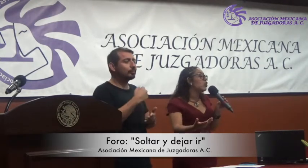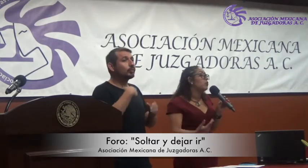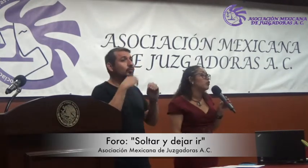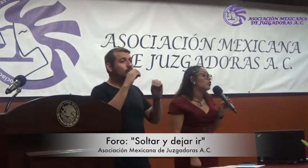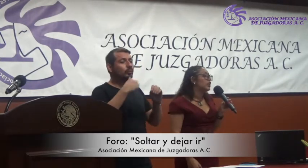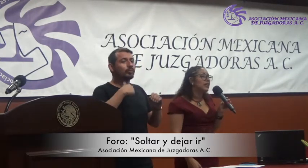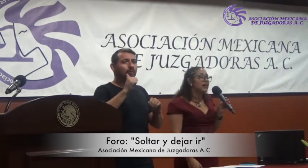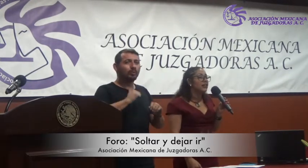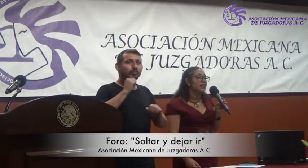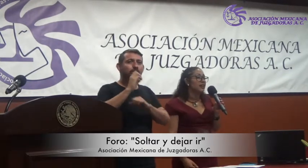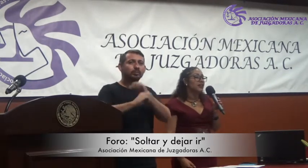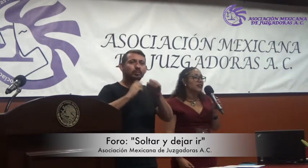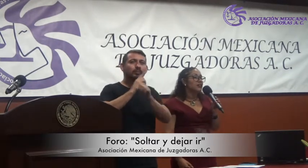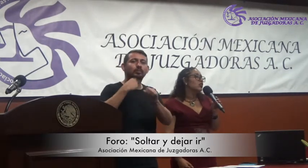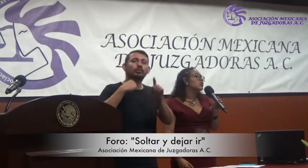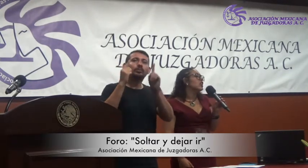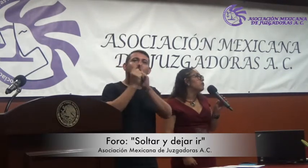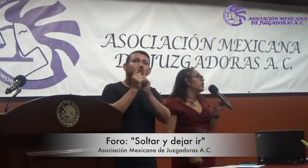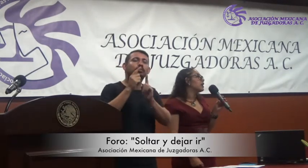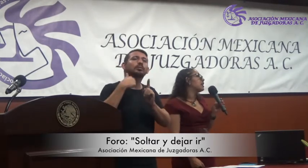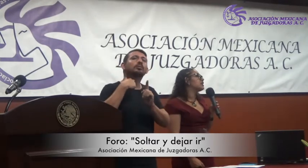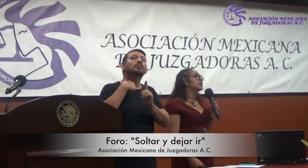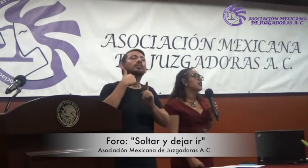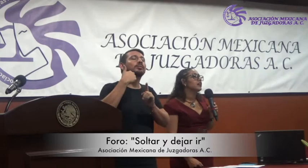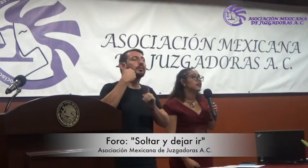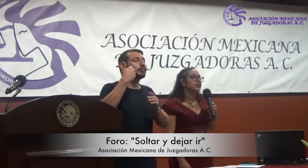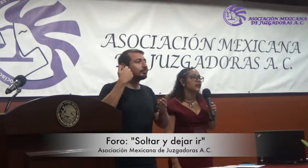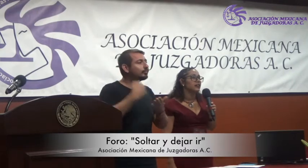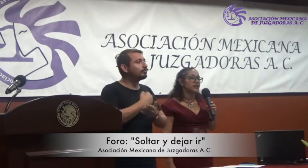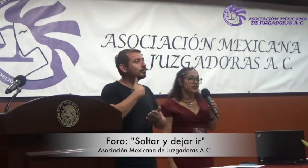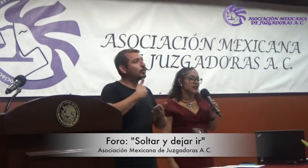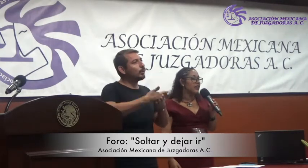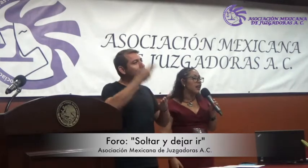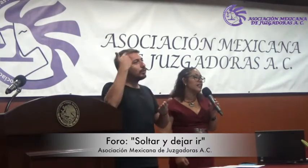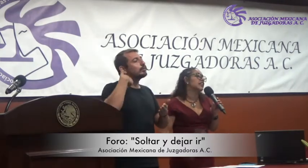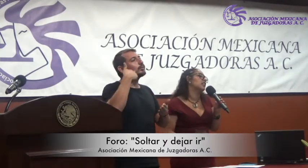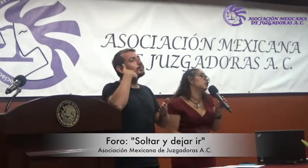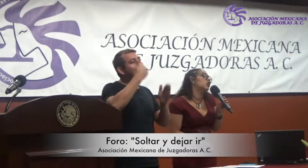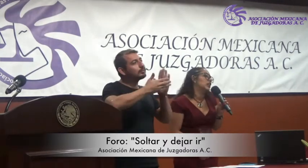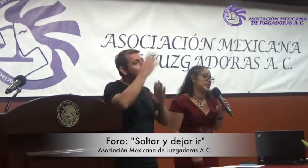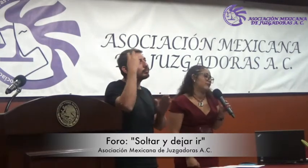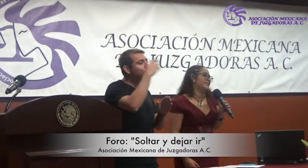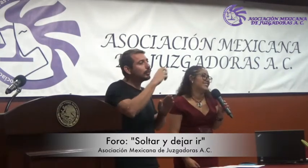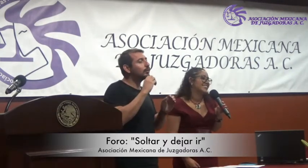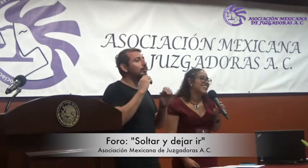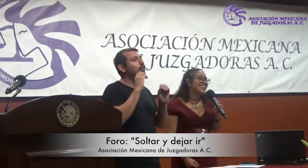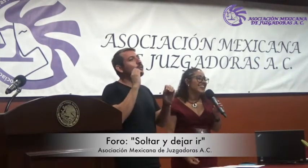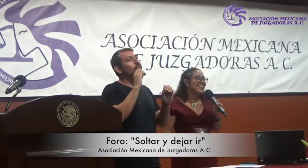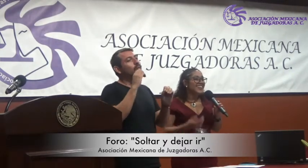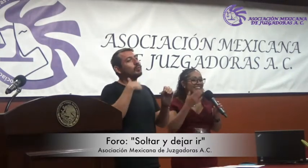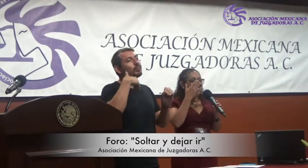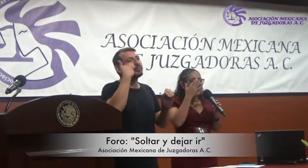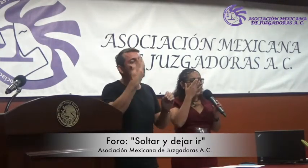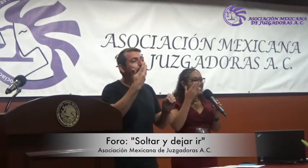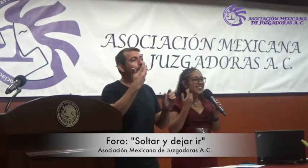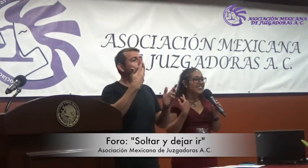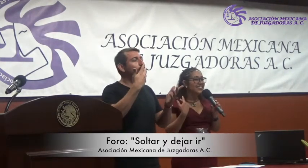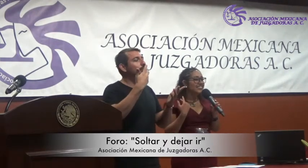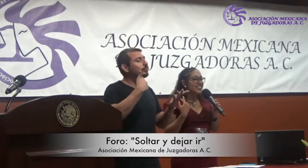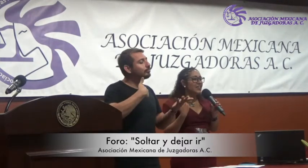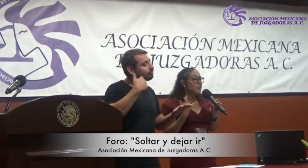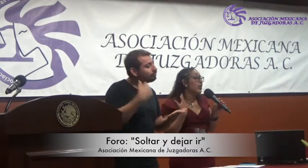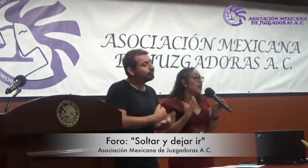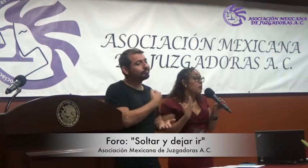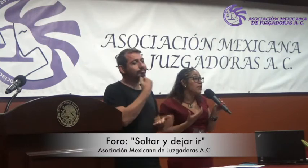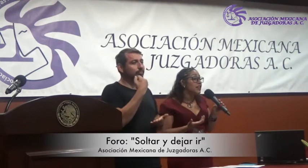aproveché esta oportunidad de yo siempre quise nadar entre tiburones? Y